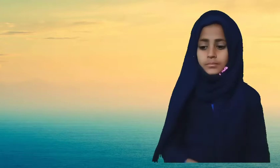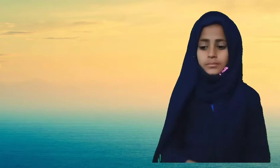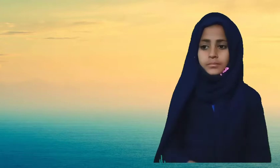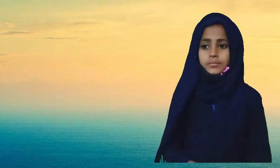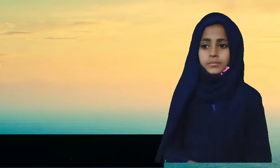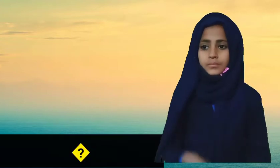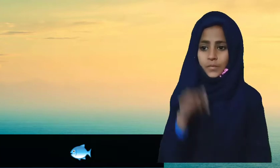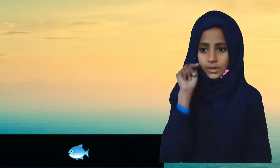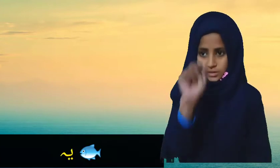ये